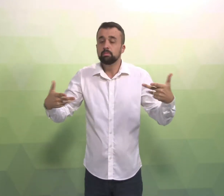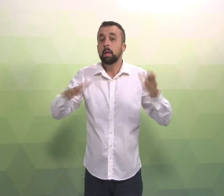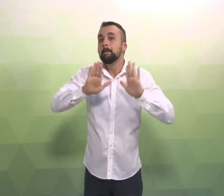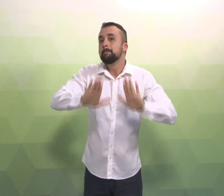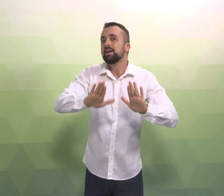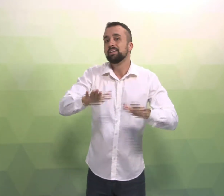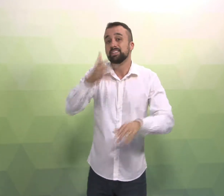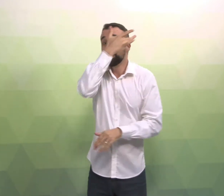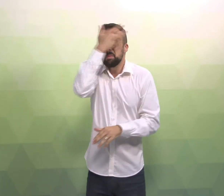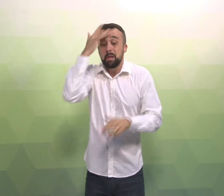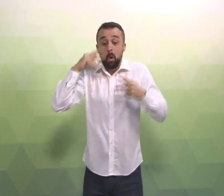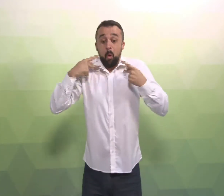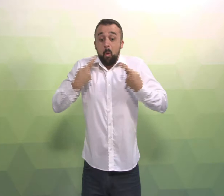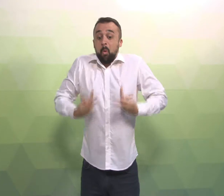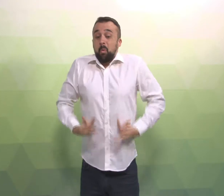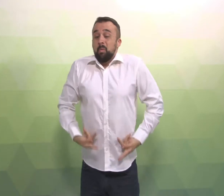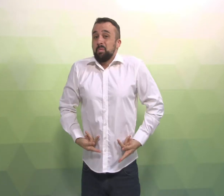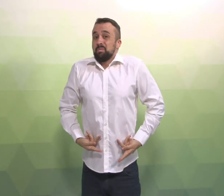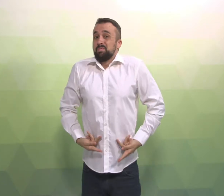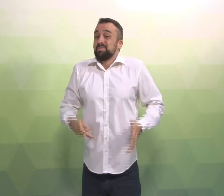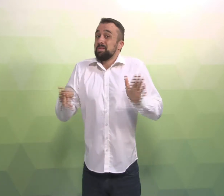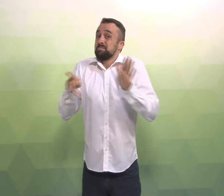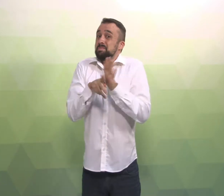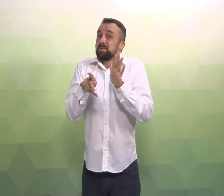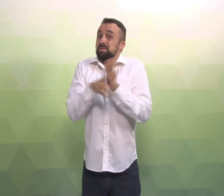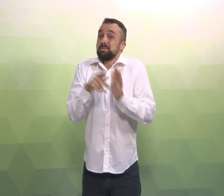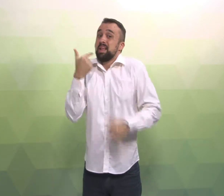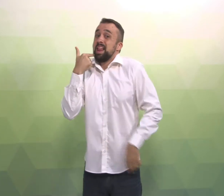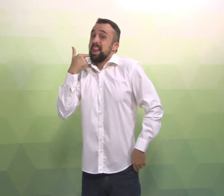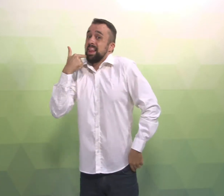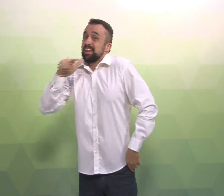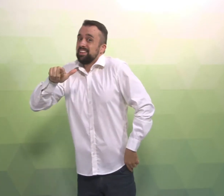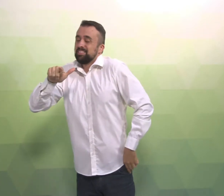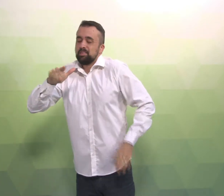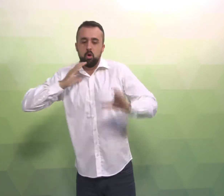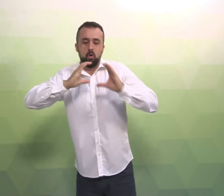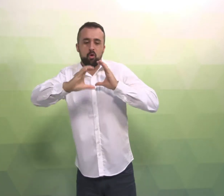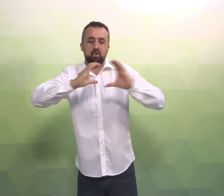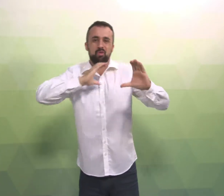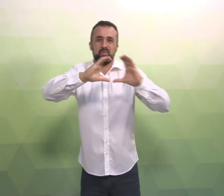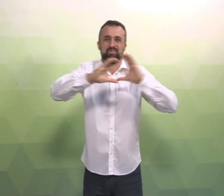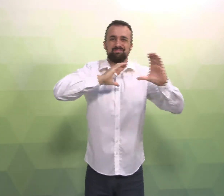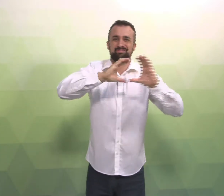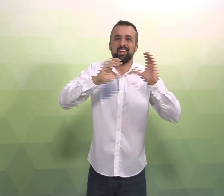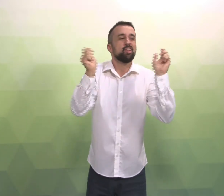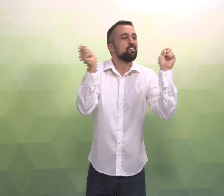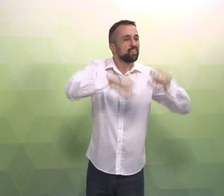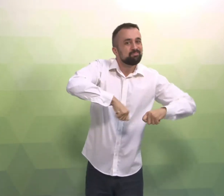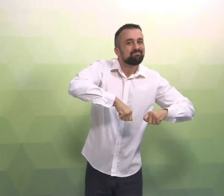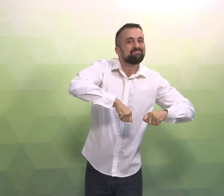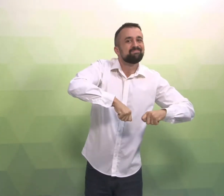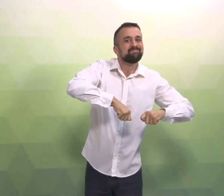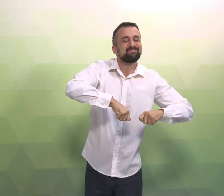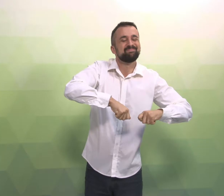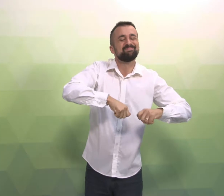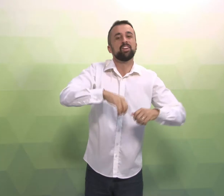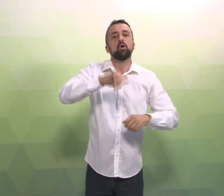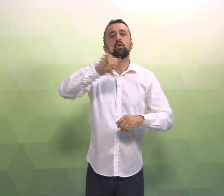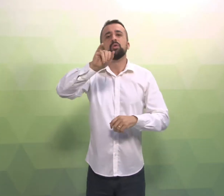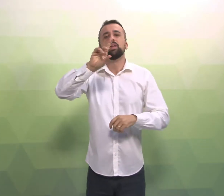artística, linguagem dos animais, mas no caso dos humanos, a comunicação é possível por meio das